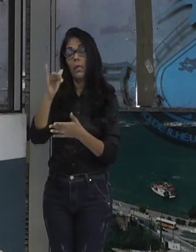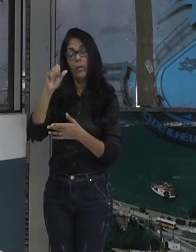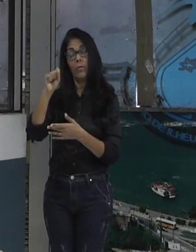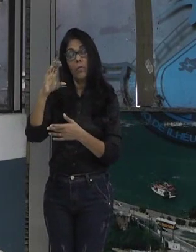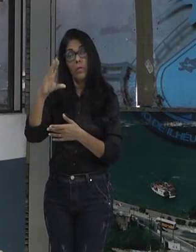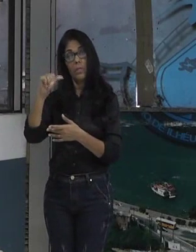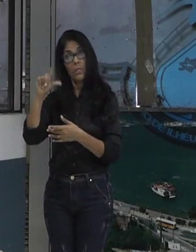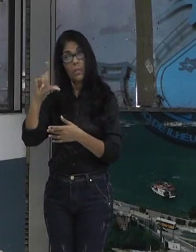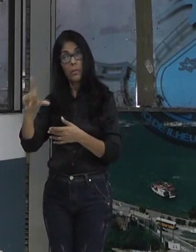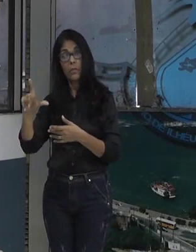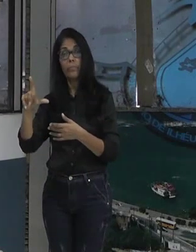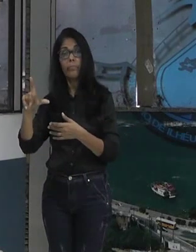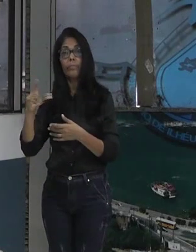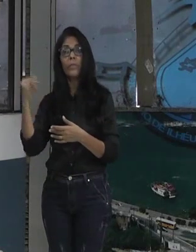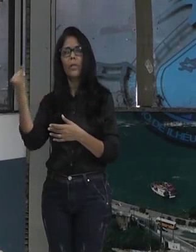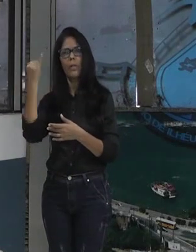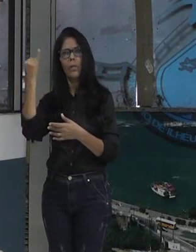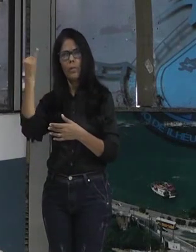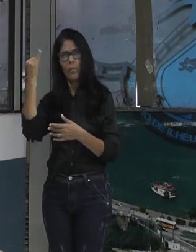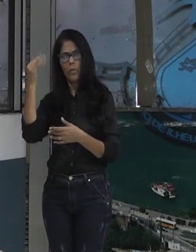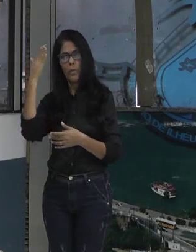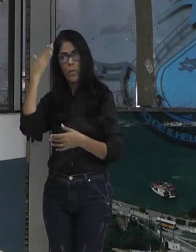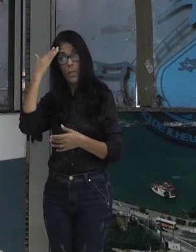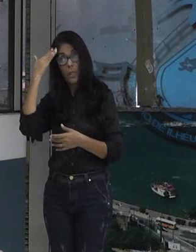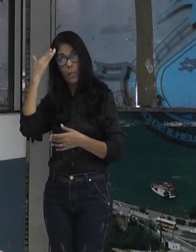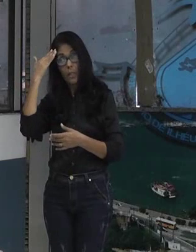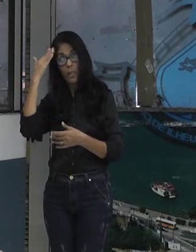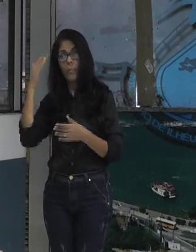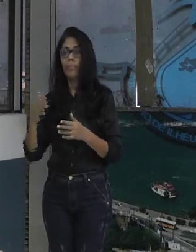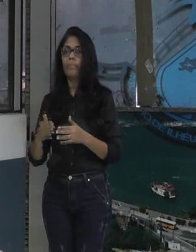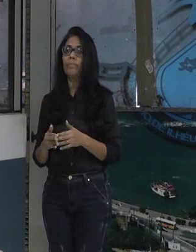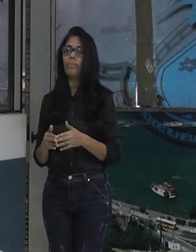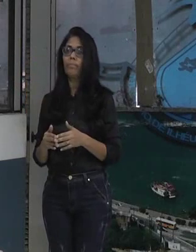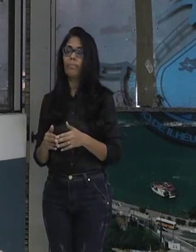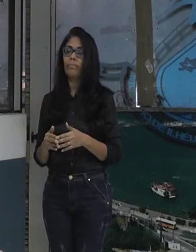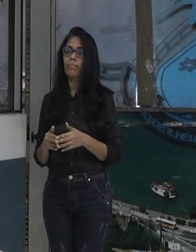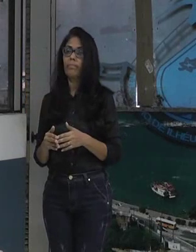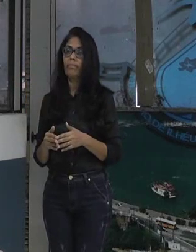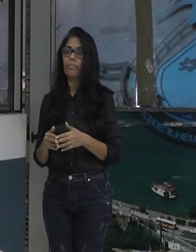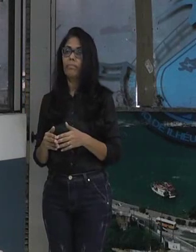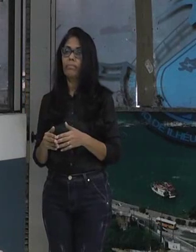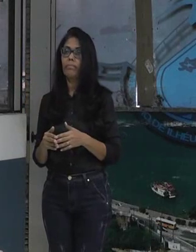precisa saber, vale a pena o prefeito fazer